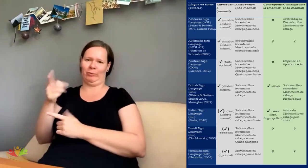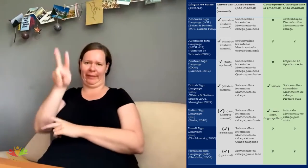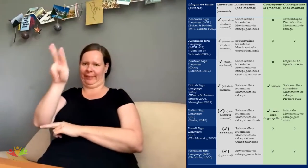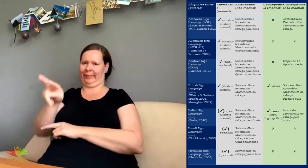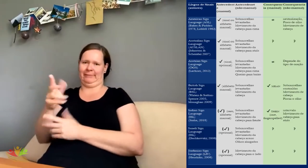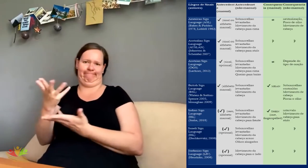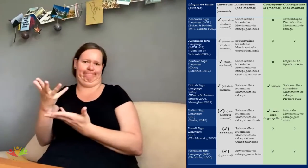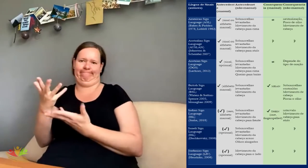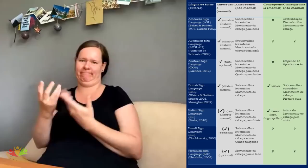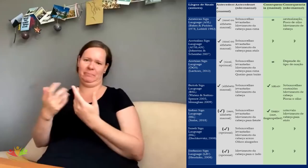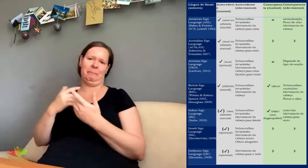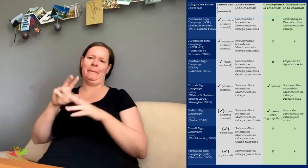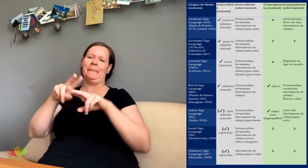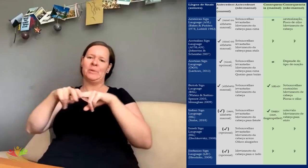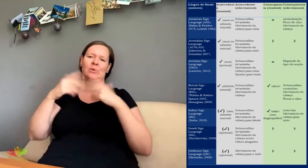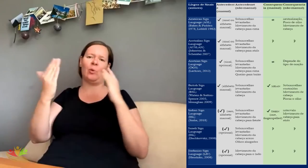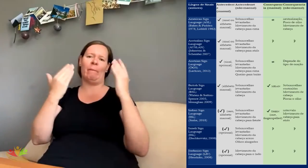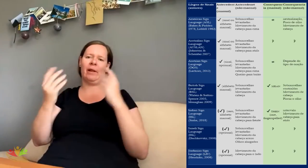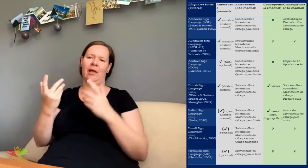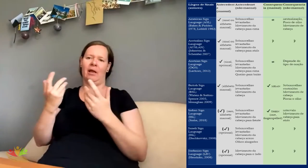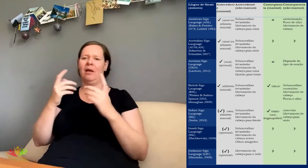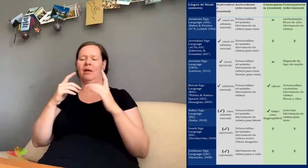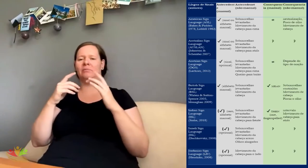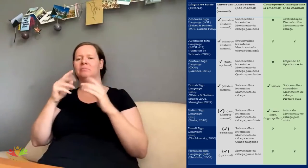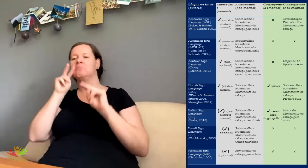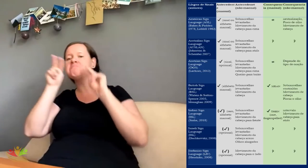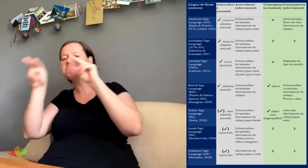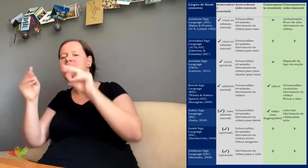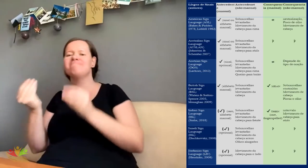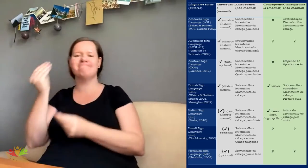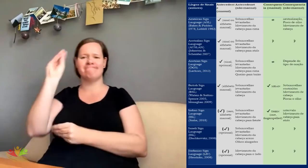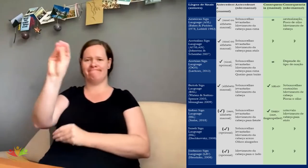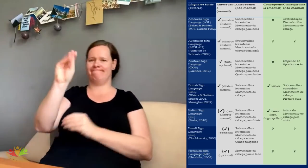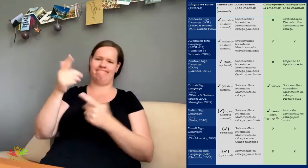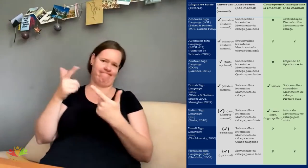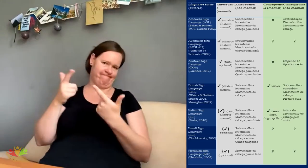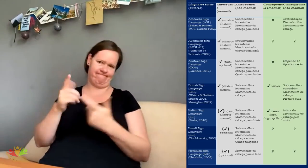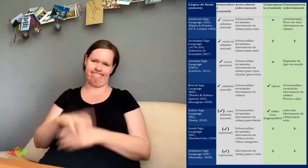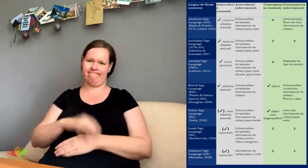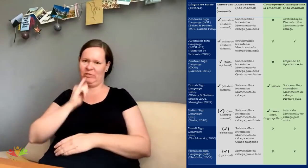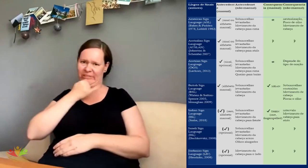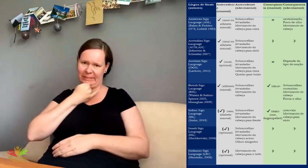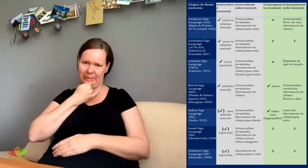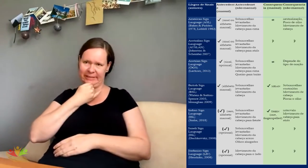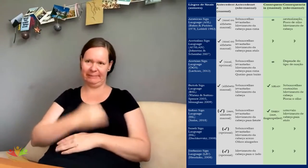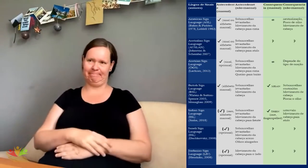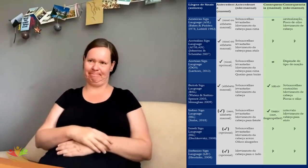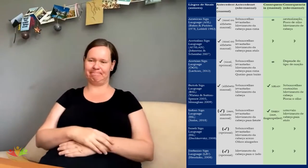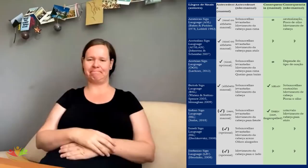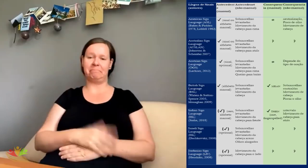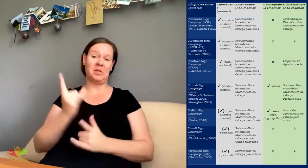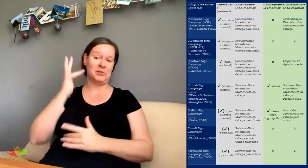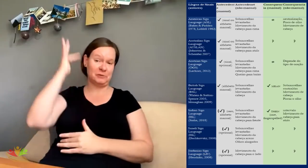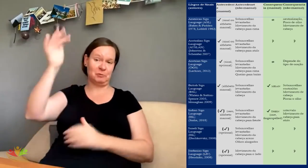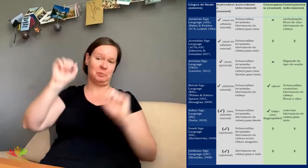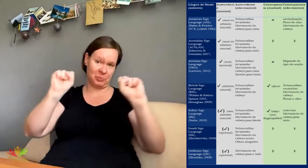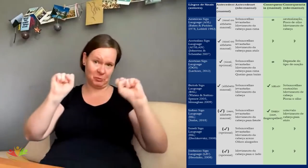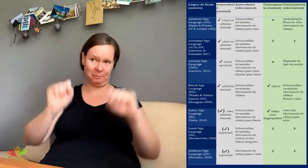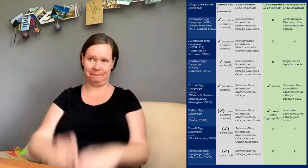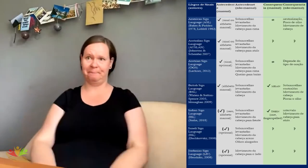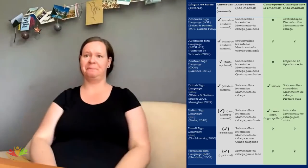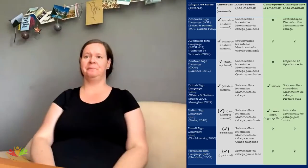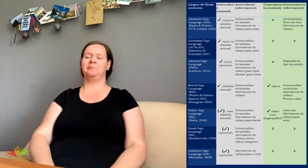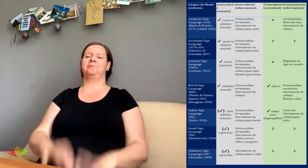seriam essas estruturas em contextos mais isolados. A gente deseja fazer isso no futuro. Então, a gente está falando aqui sobre línguas de sinais